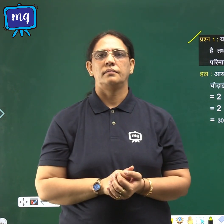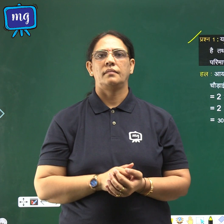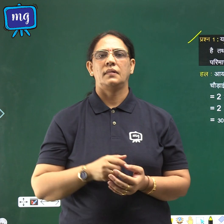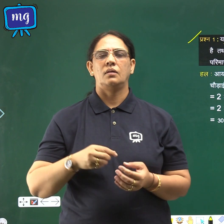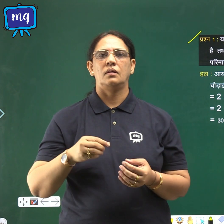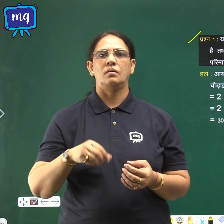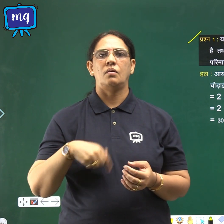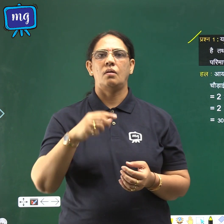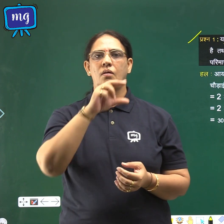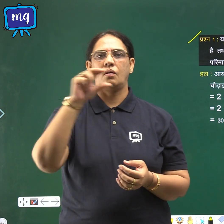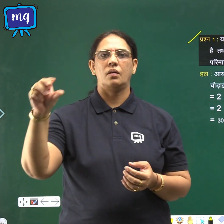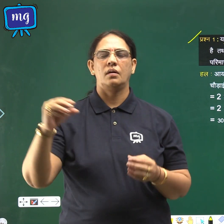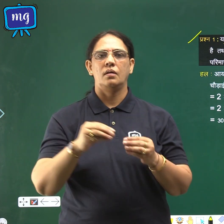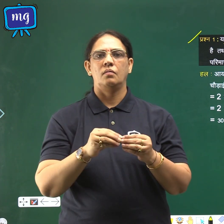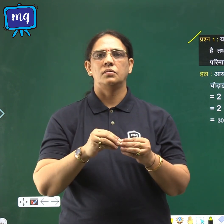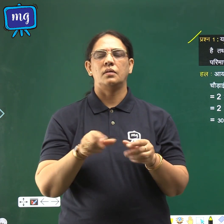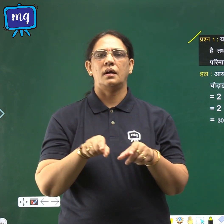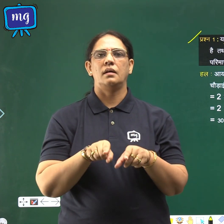तथा चौड़ाई